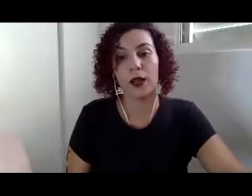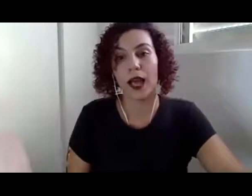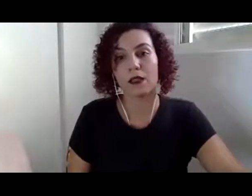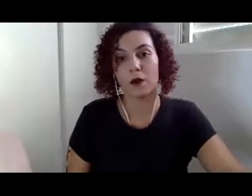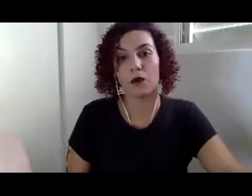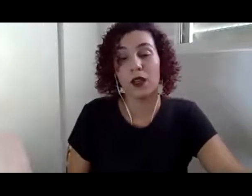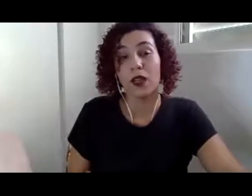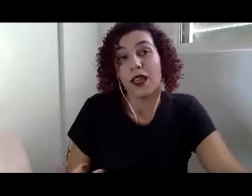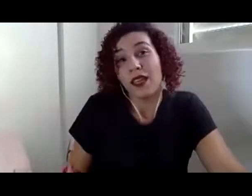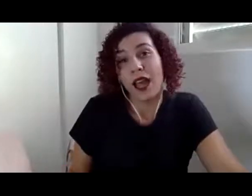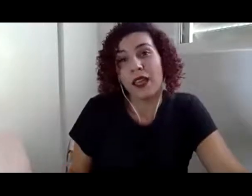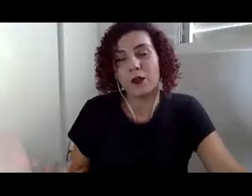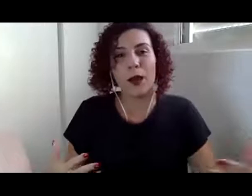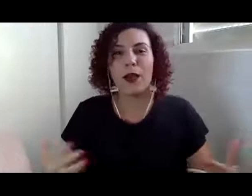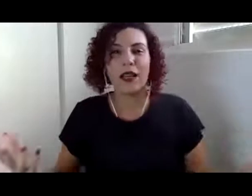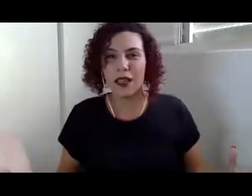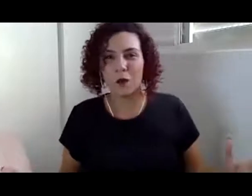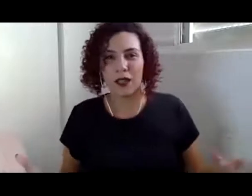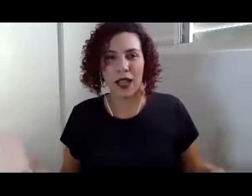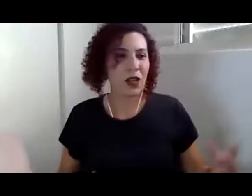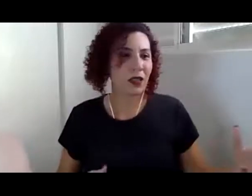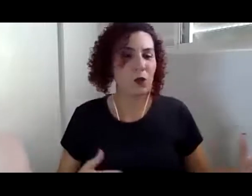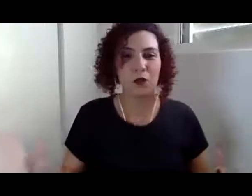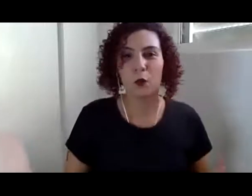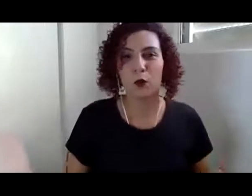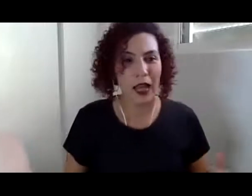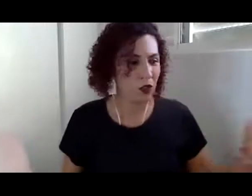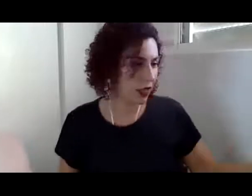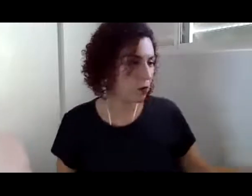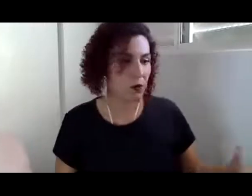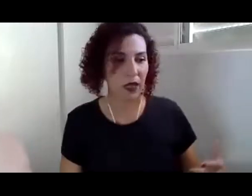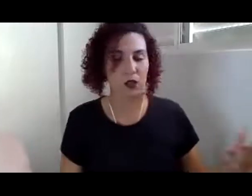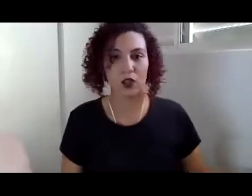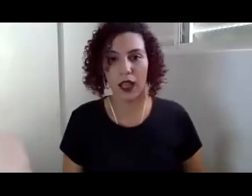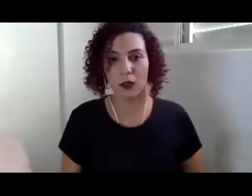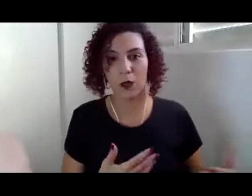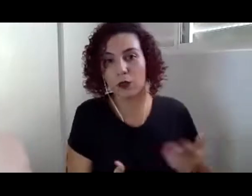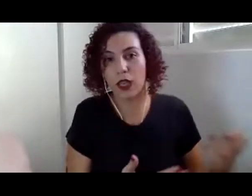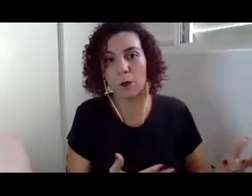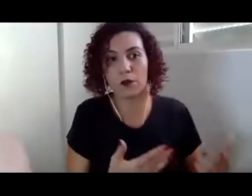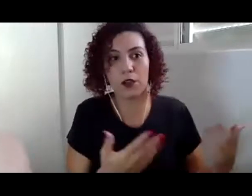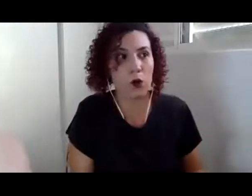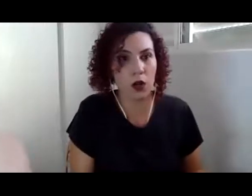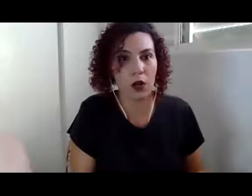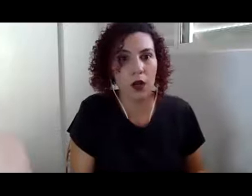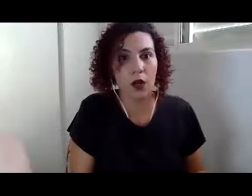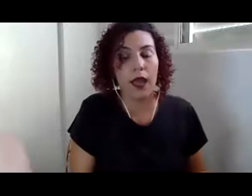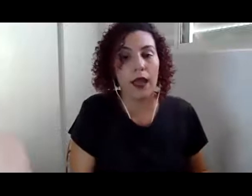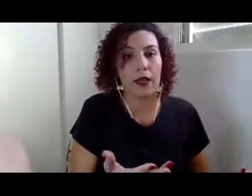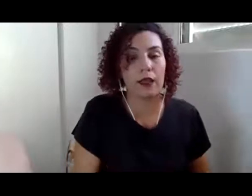teve essa explicação. E aí, não é minha língua, né? Eu já tenho dificuldade, ninguém me explica direito, porque eu não tenho